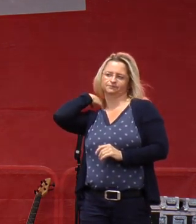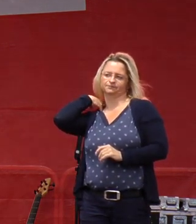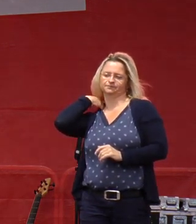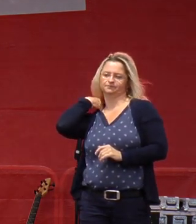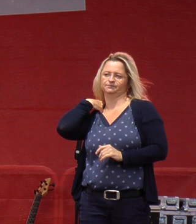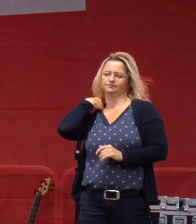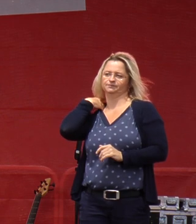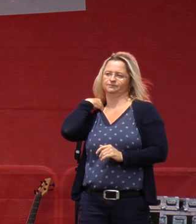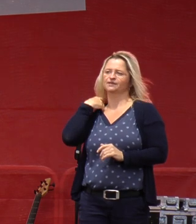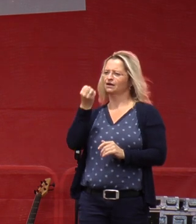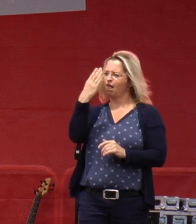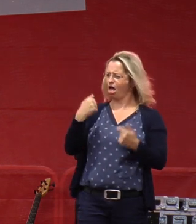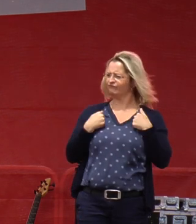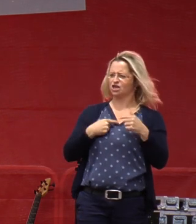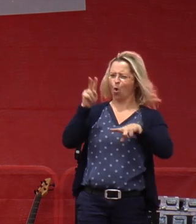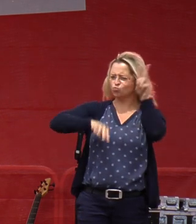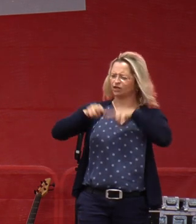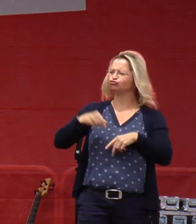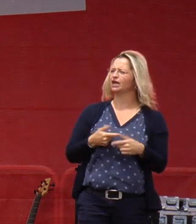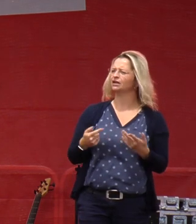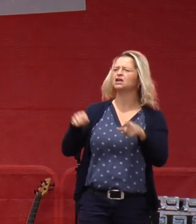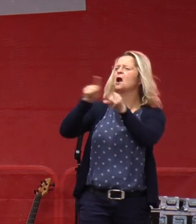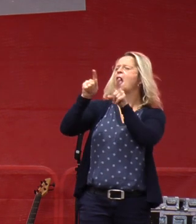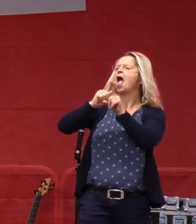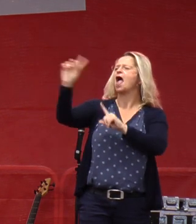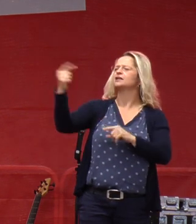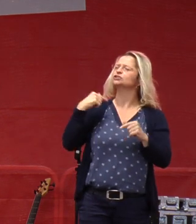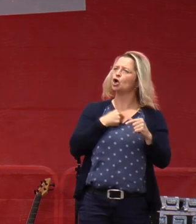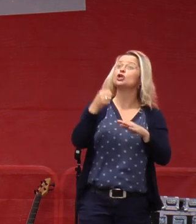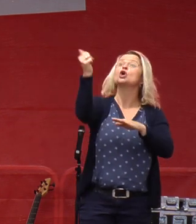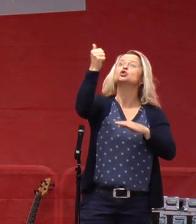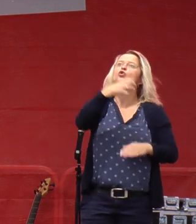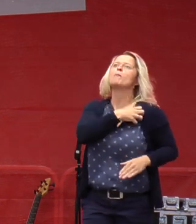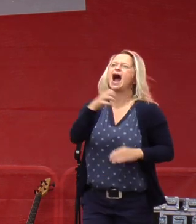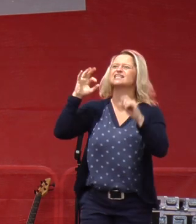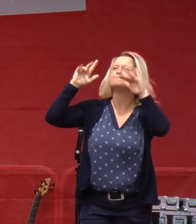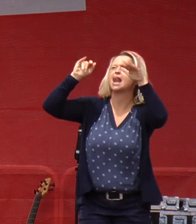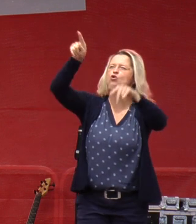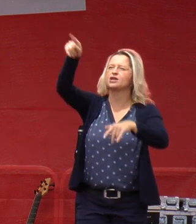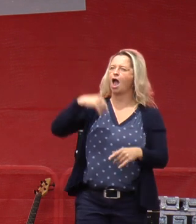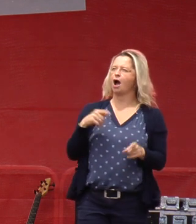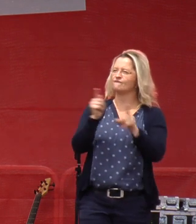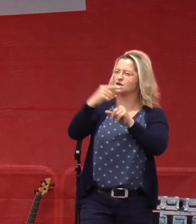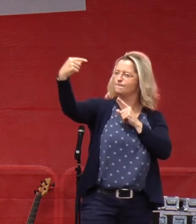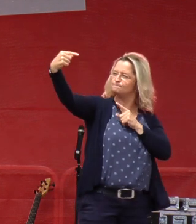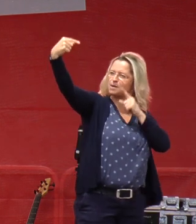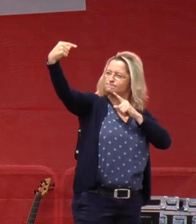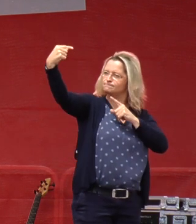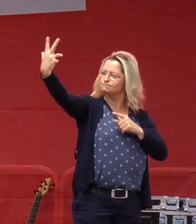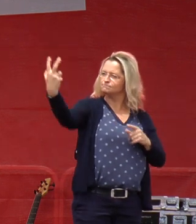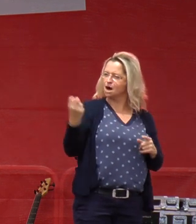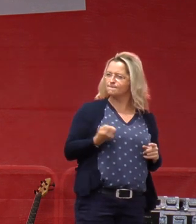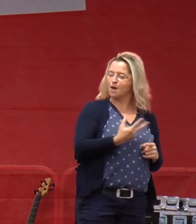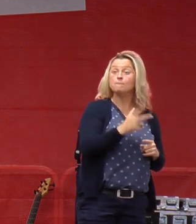Und dass wir den Unterschied machen, sieht man auch daran, wir haben Mumm, uns mit den Superreichen und Millionären anzulegen. Und wir sagen auch, in einem